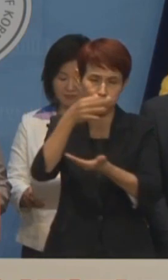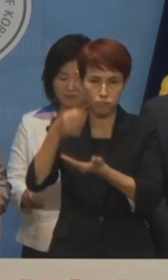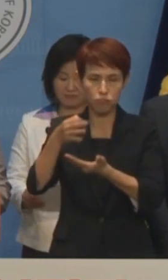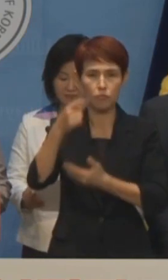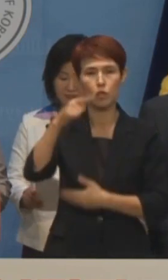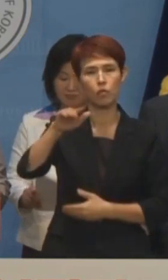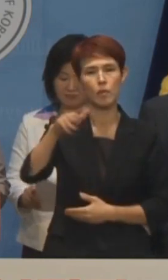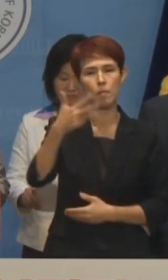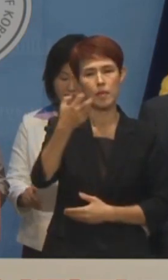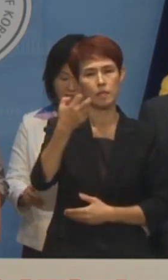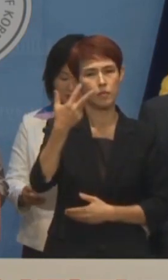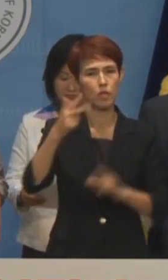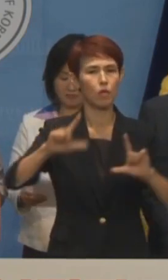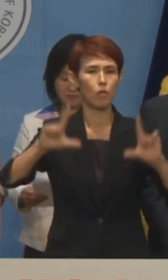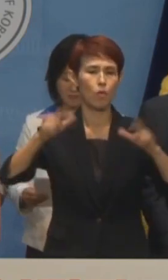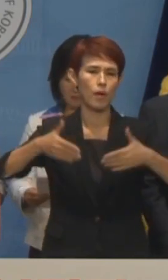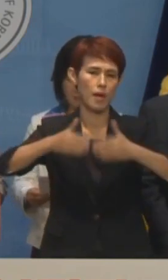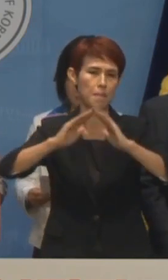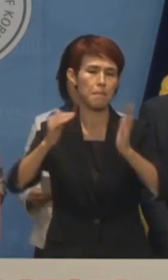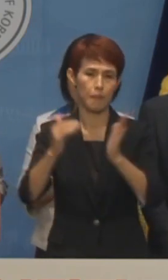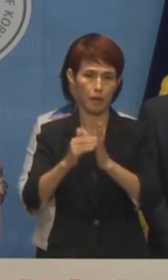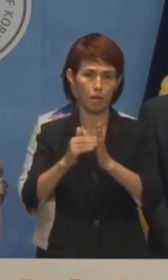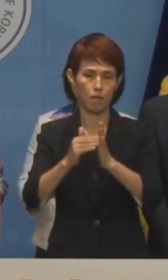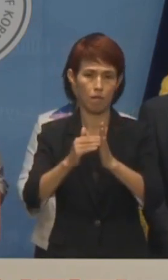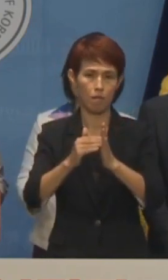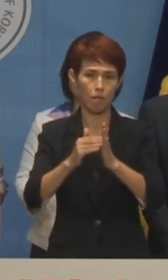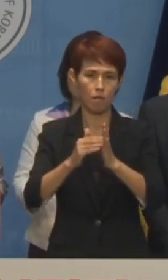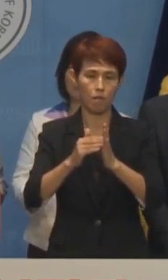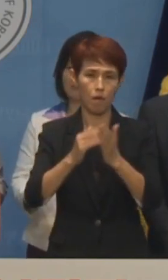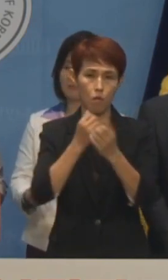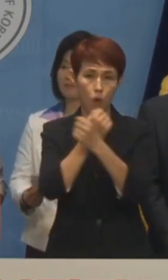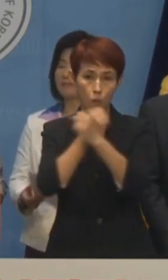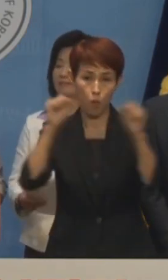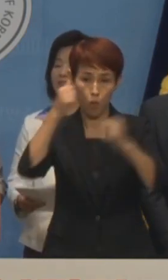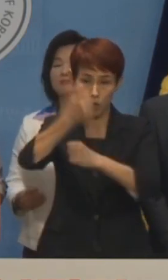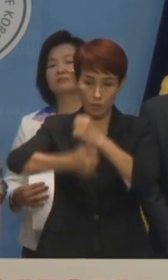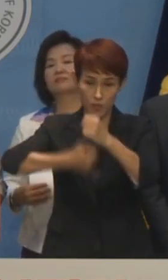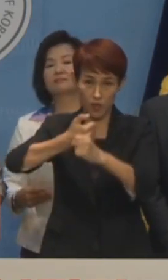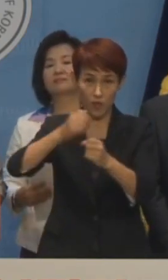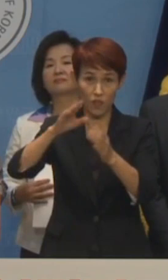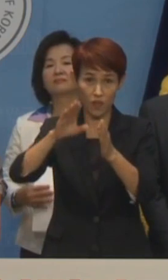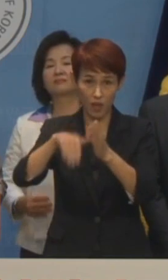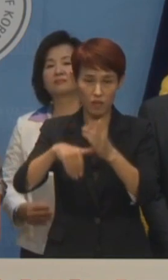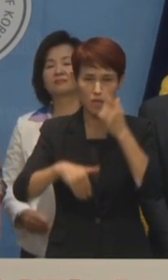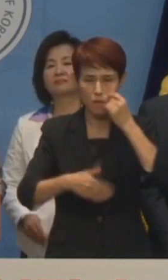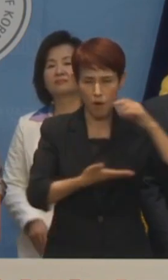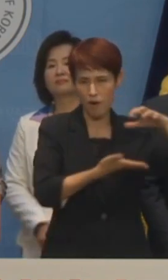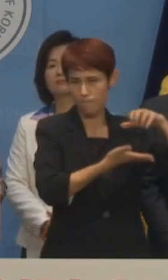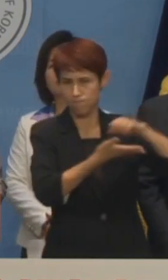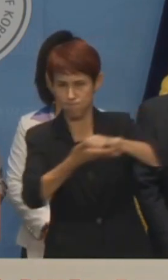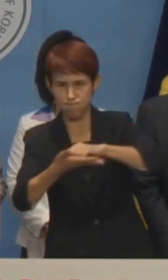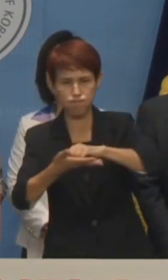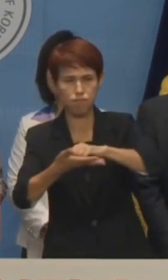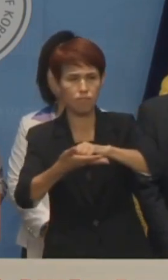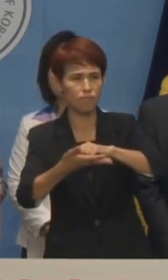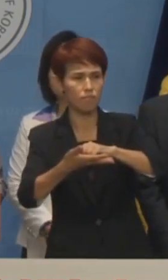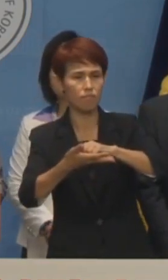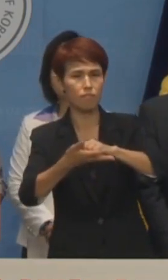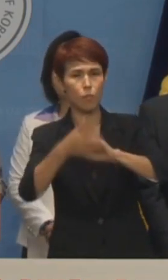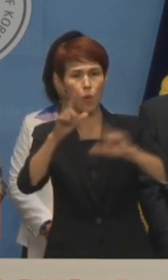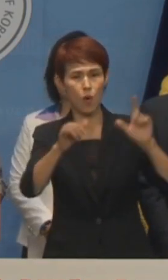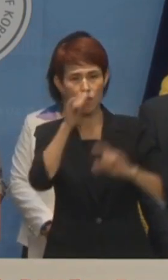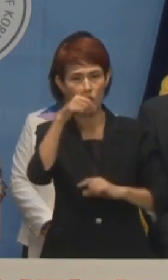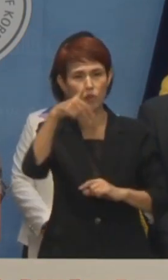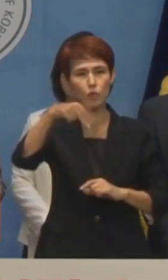개관하였습니다. 광복 50년이 되는 해에는 엔편기술계 일제 식민지배의 상징이었던